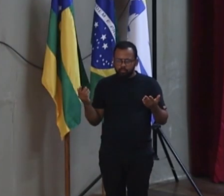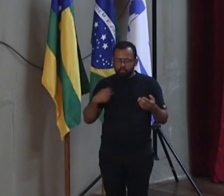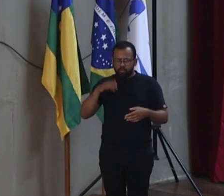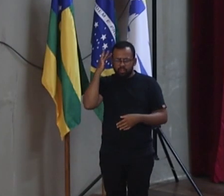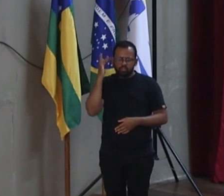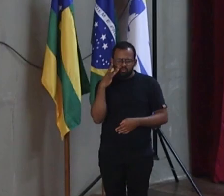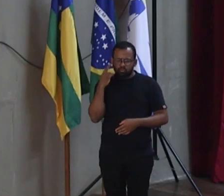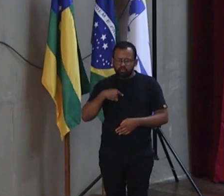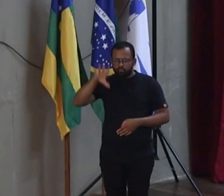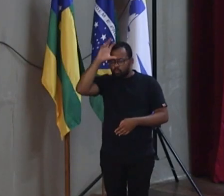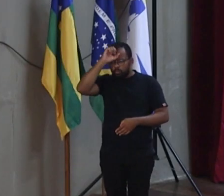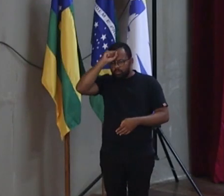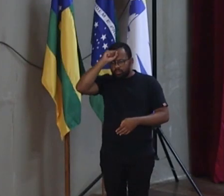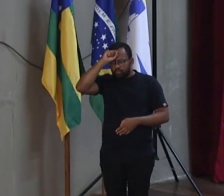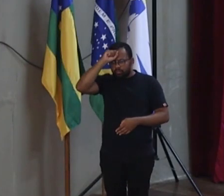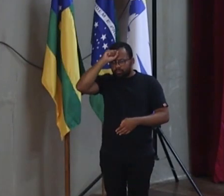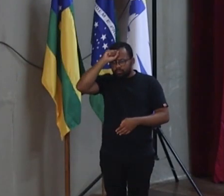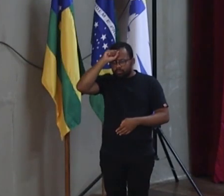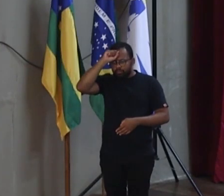Eu acho que foi um aprender